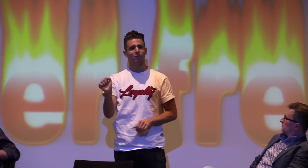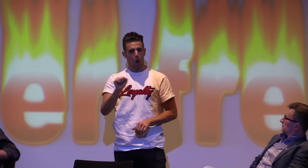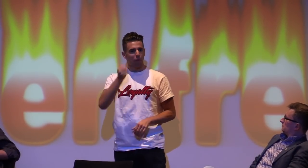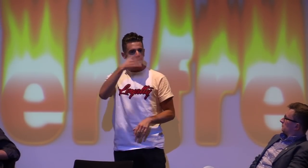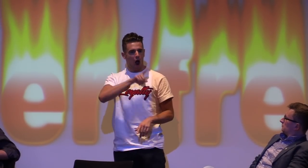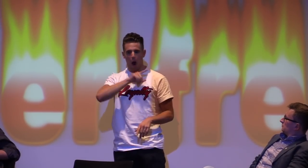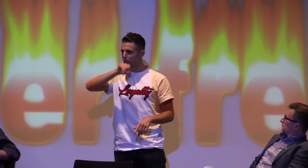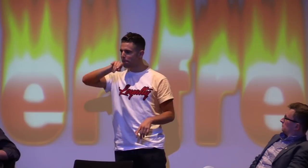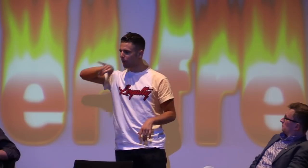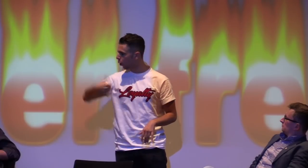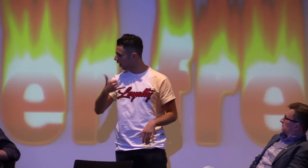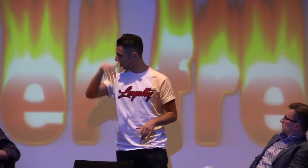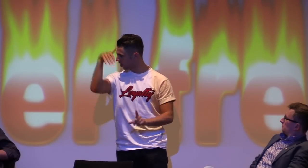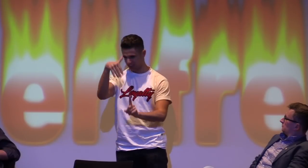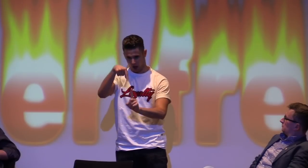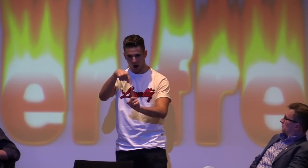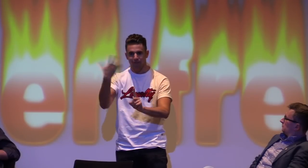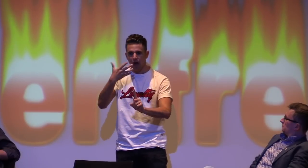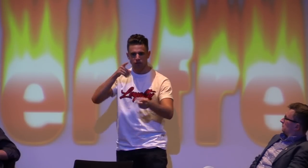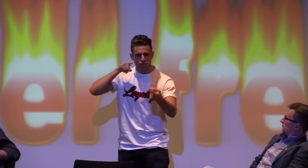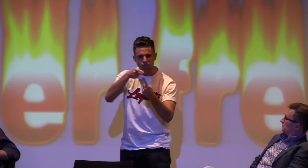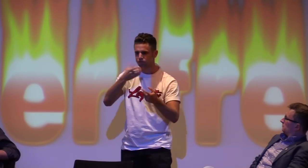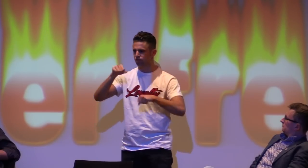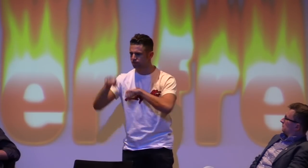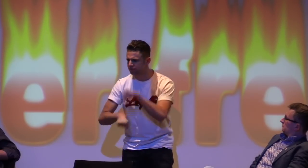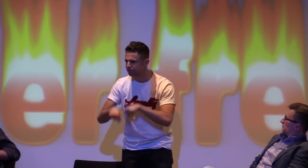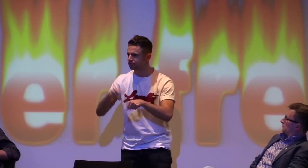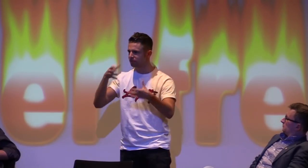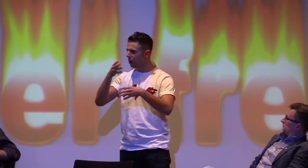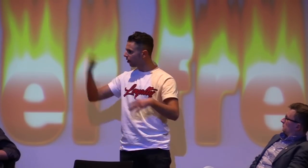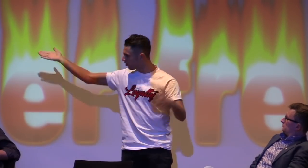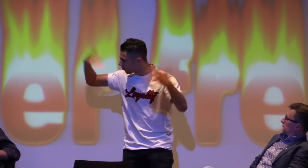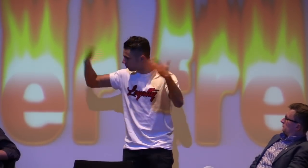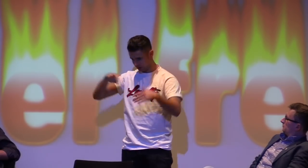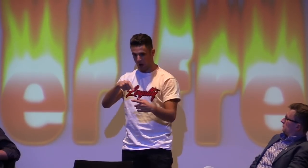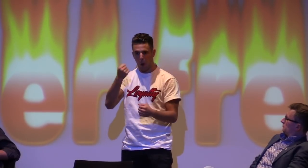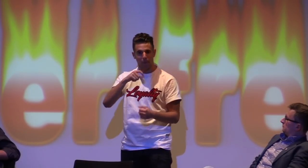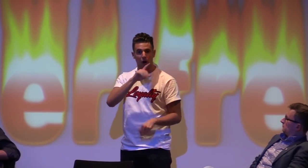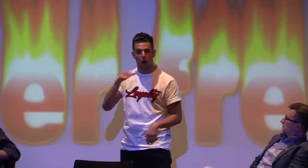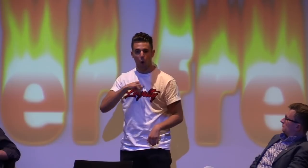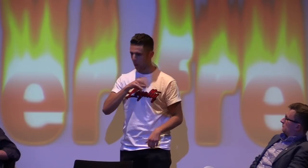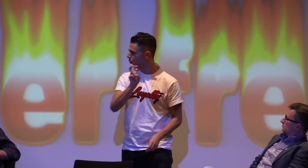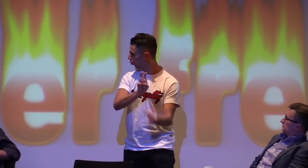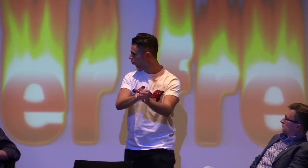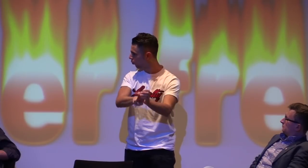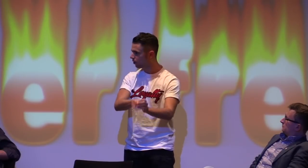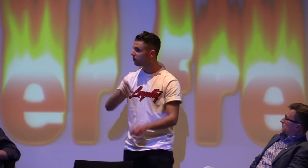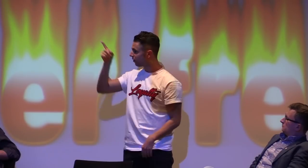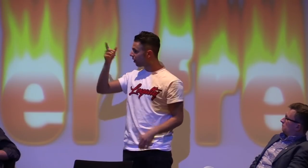Eben sagte ja der Herr, dass Vereinslose immer mehr werden. Ne? Und das ist eben das, was vorhin auch schon